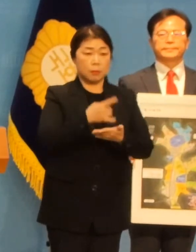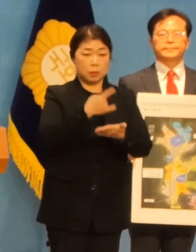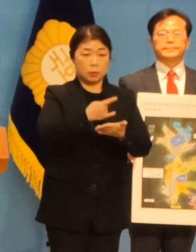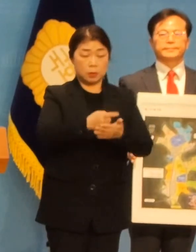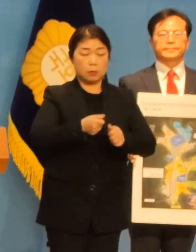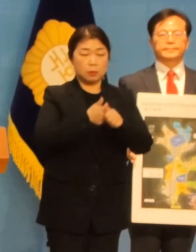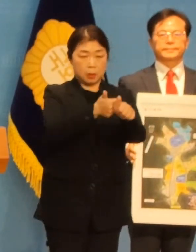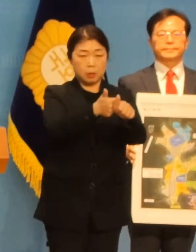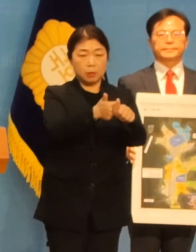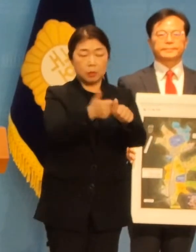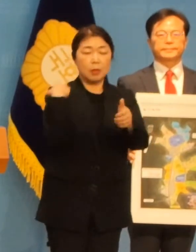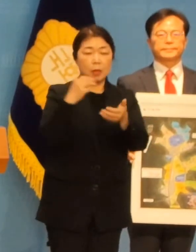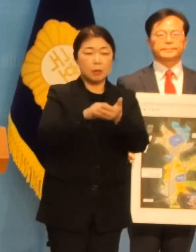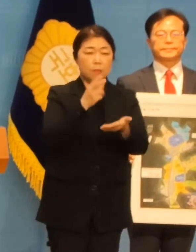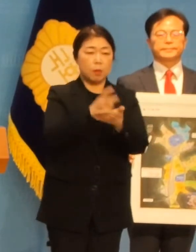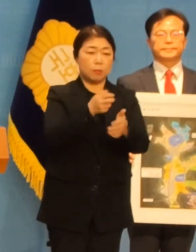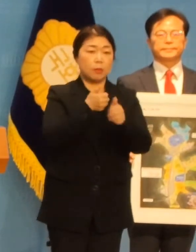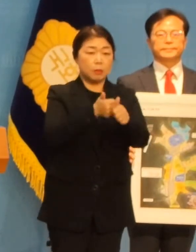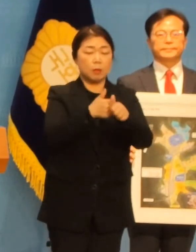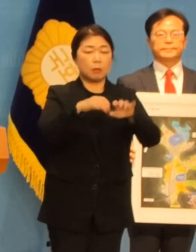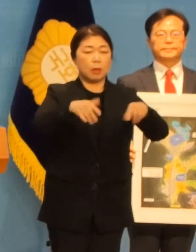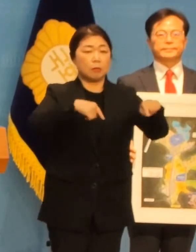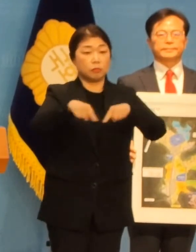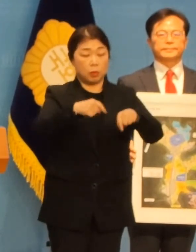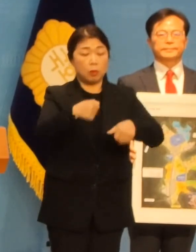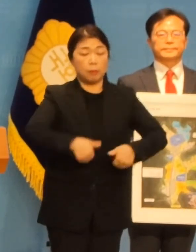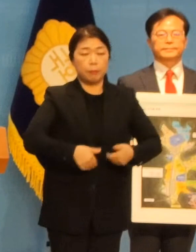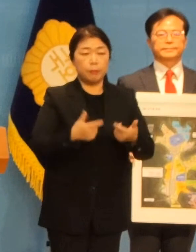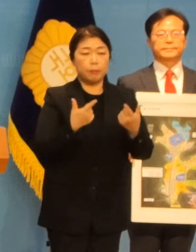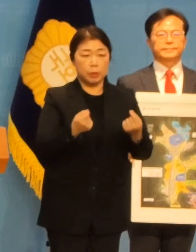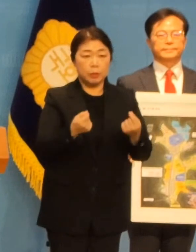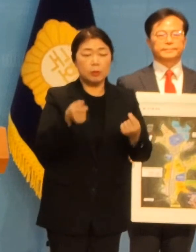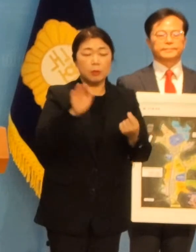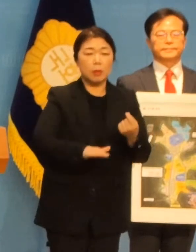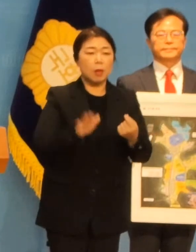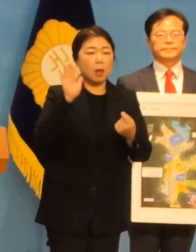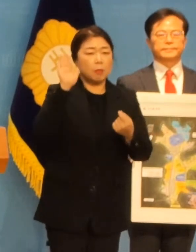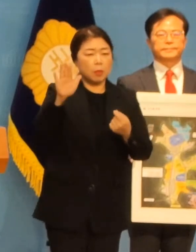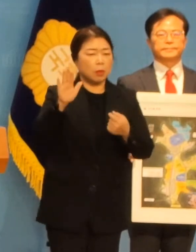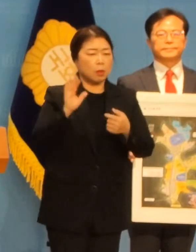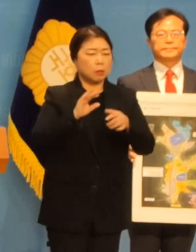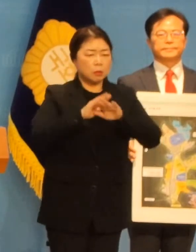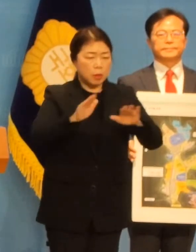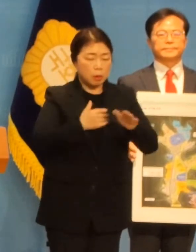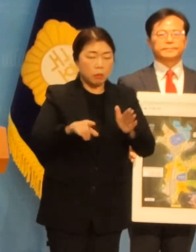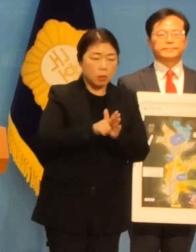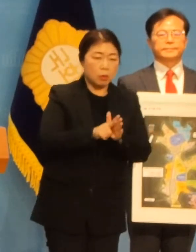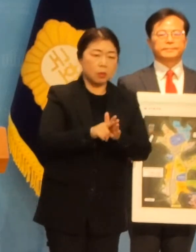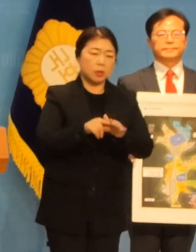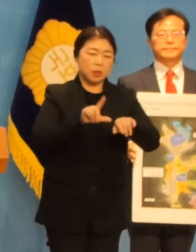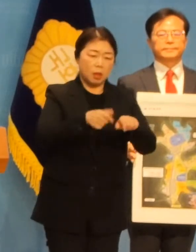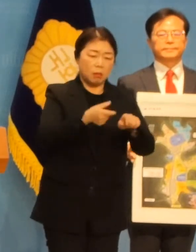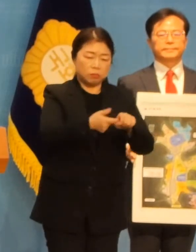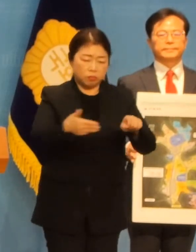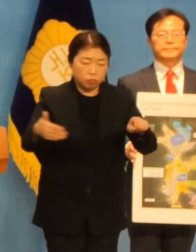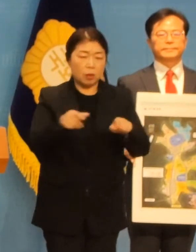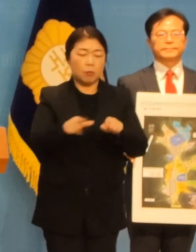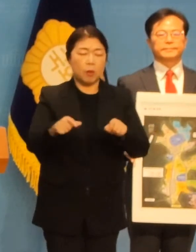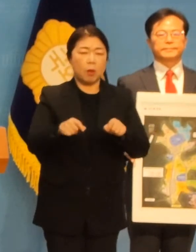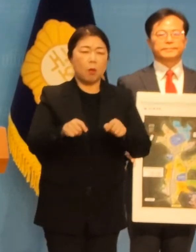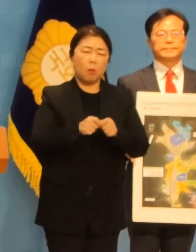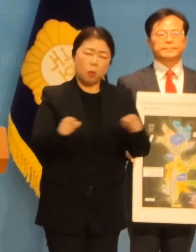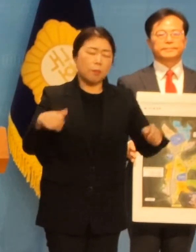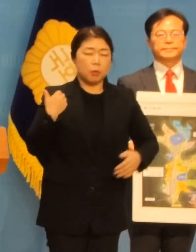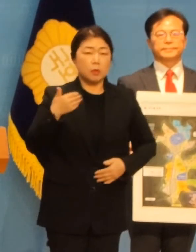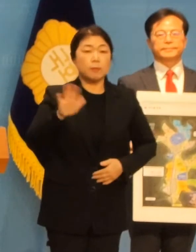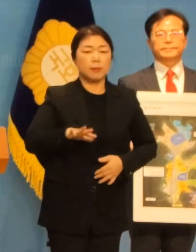되돌리는 이 당연한 절차는 그러나 앞으로도 길고 지난할 것입니다. 그러나 멈추지 않겠습니다.